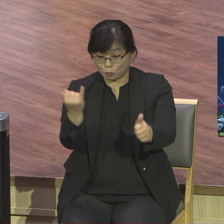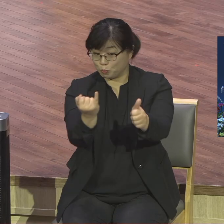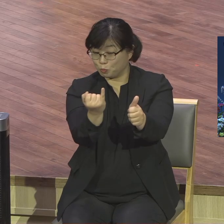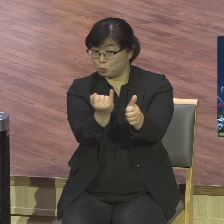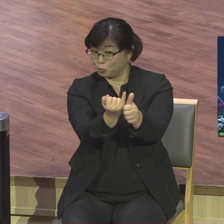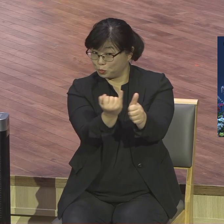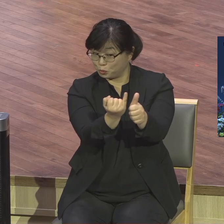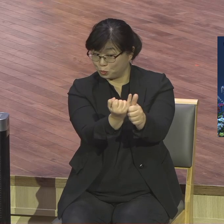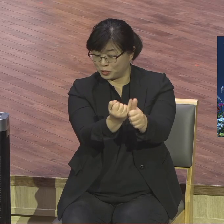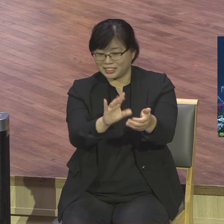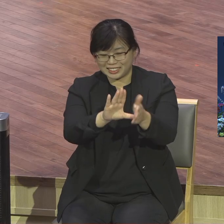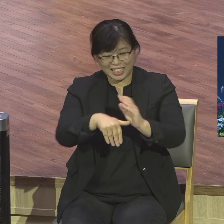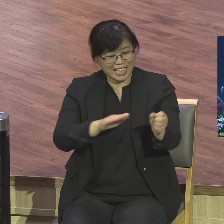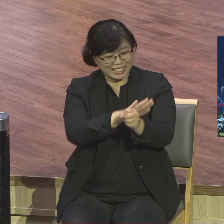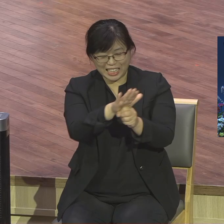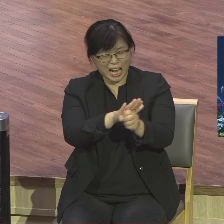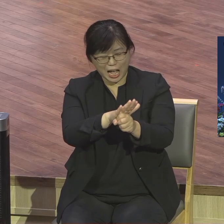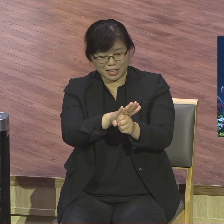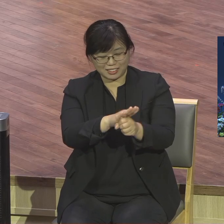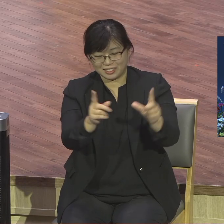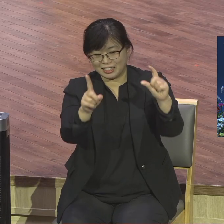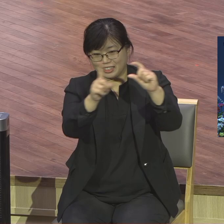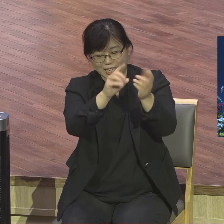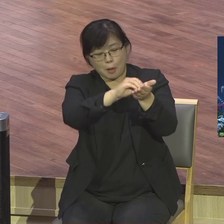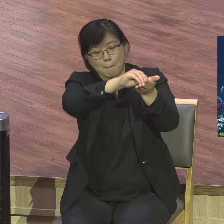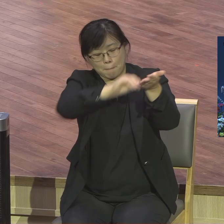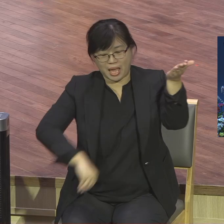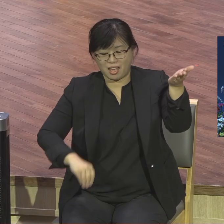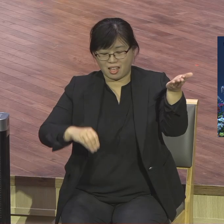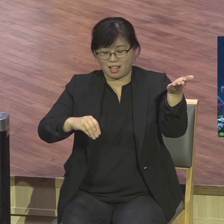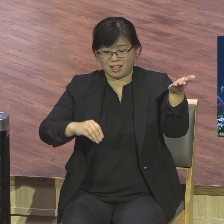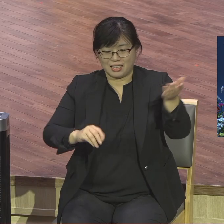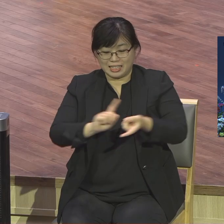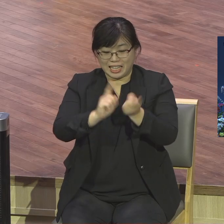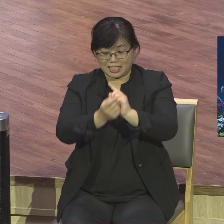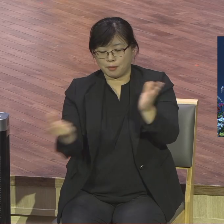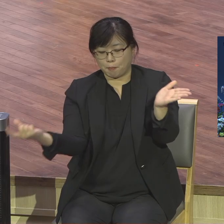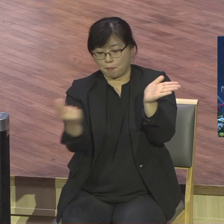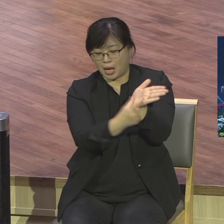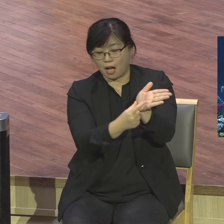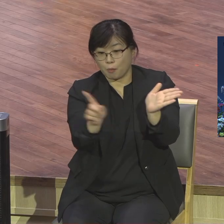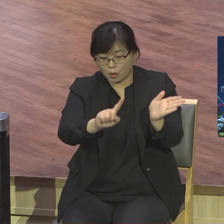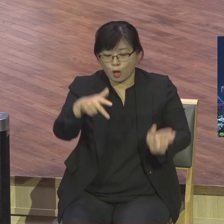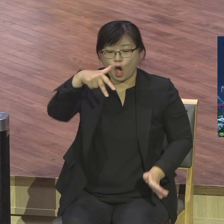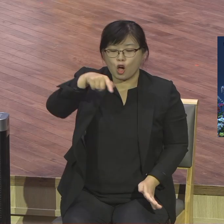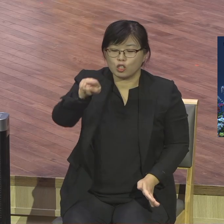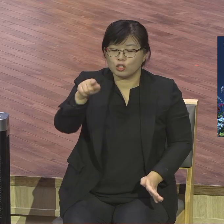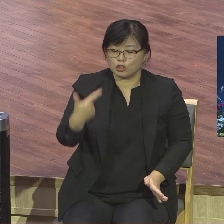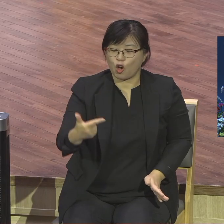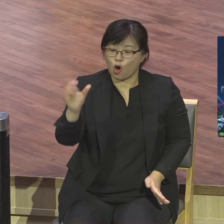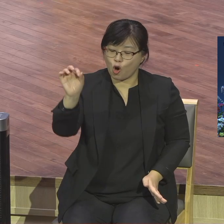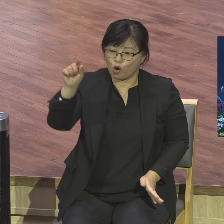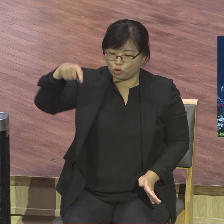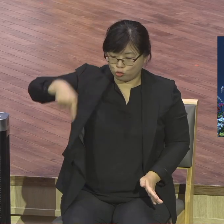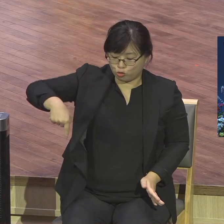전우해라. 옛날 싸우니까 전우해라. 동지해라. 그런